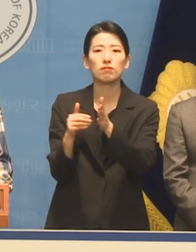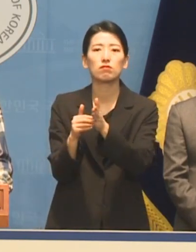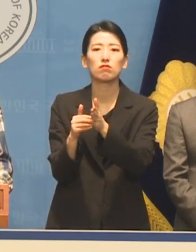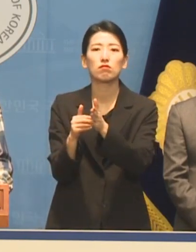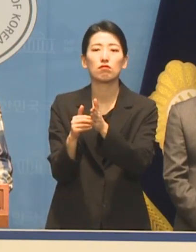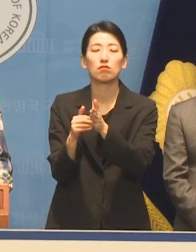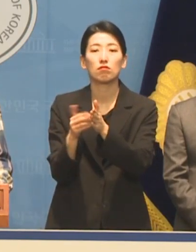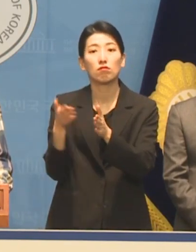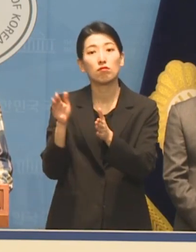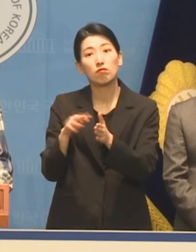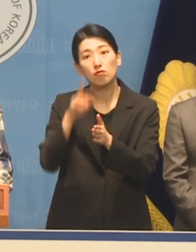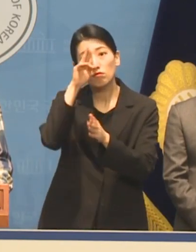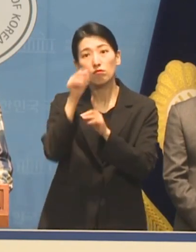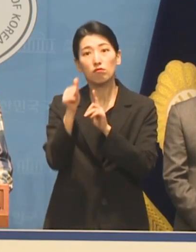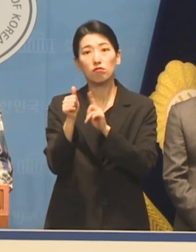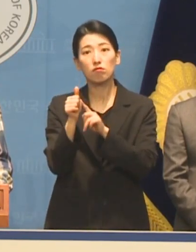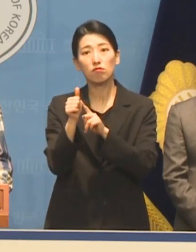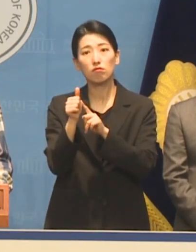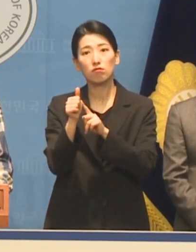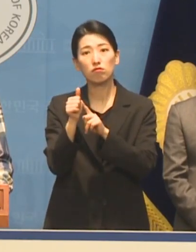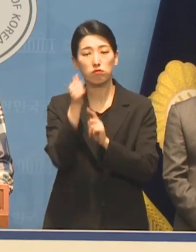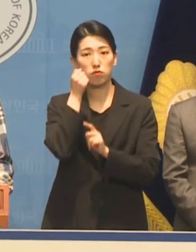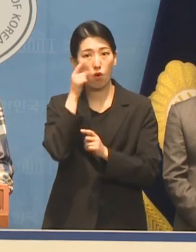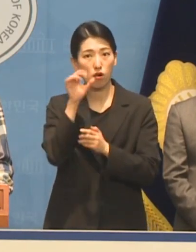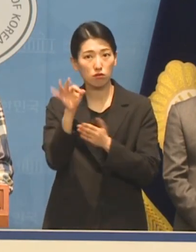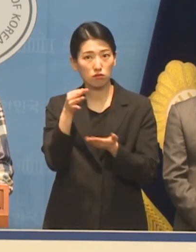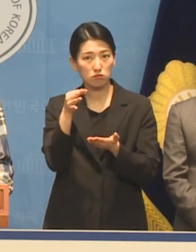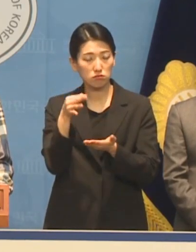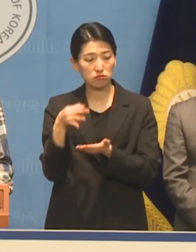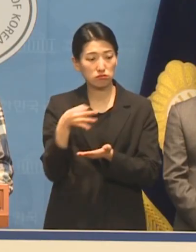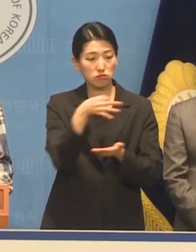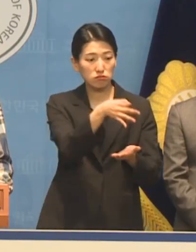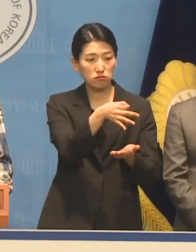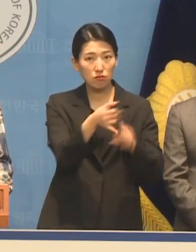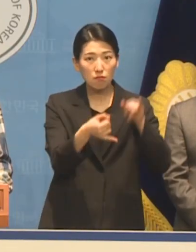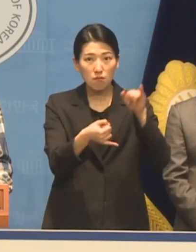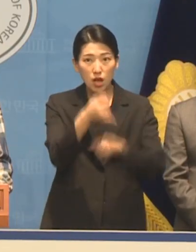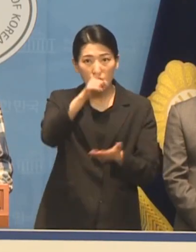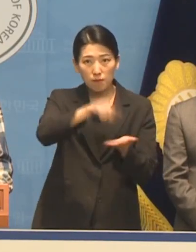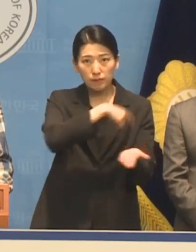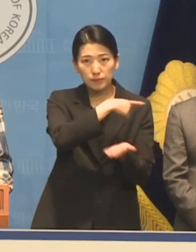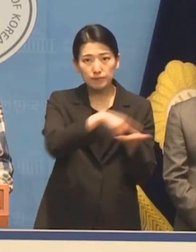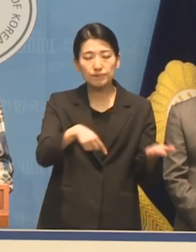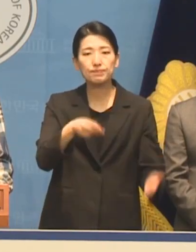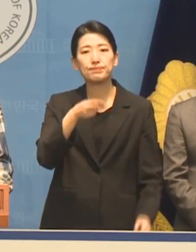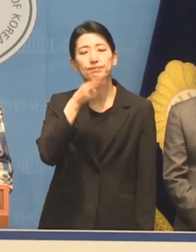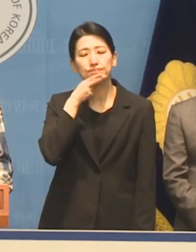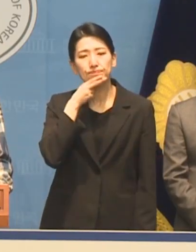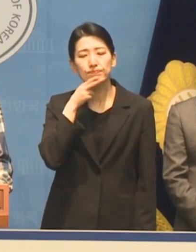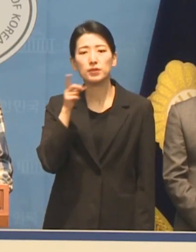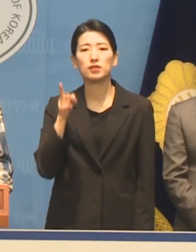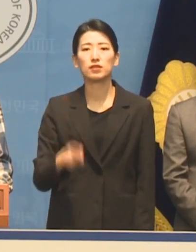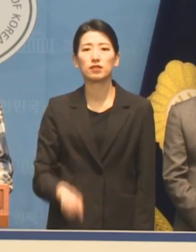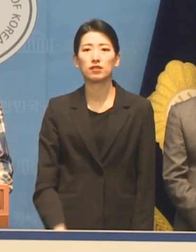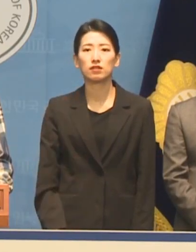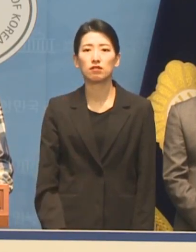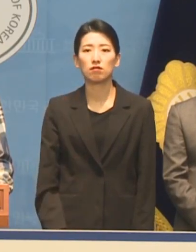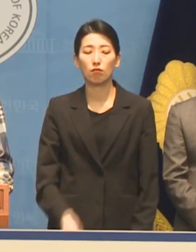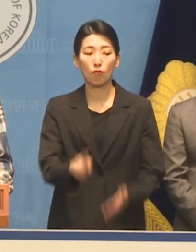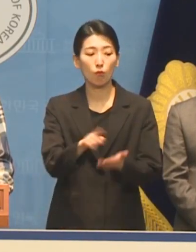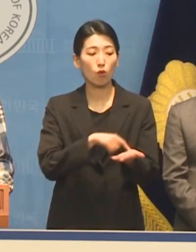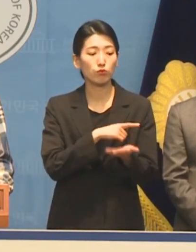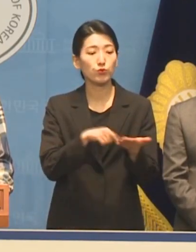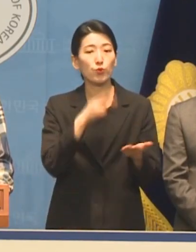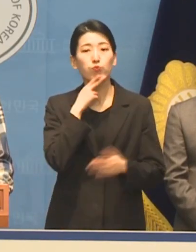박영우 회장은 끝끝내 체불임금을 변제하지 않았습니다. 체불임금도 변제하지